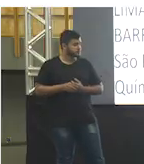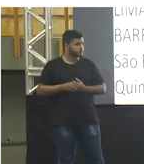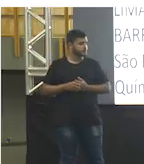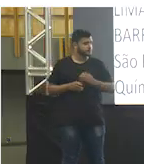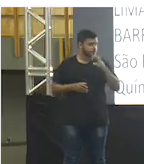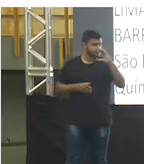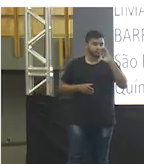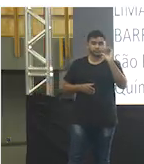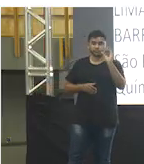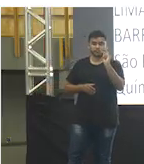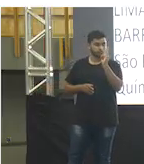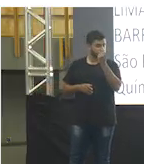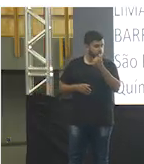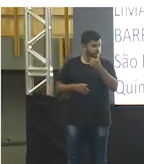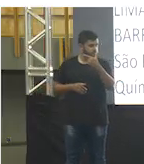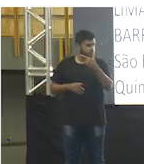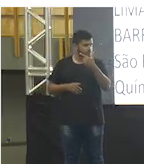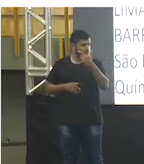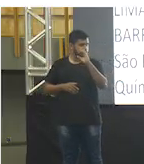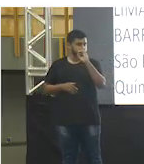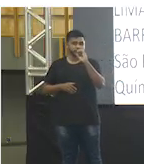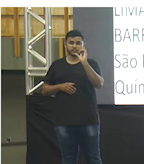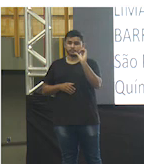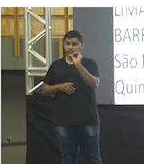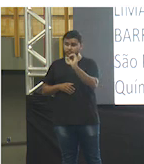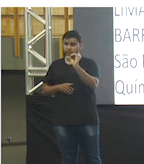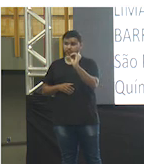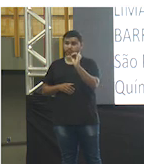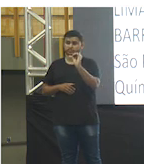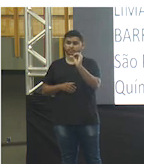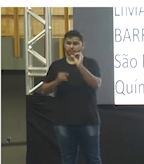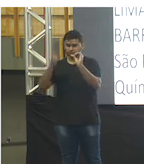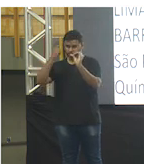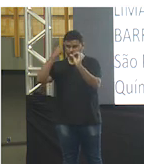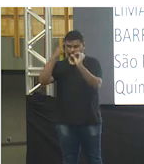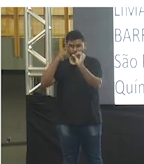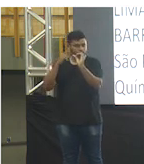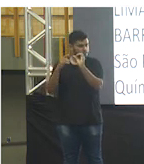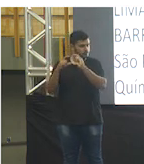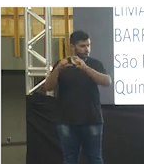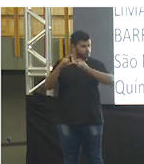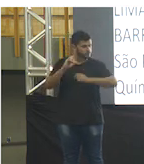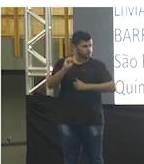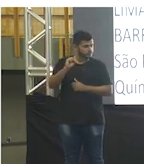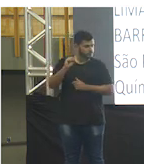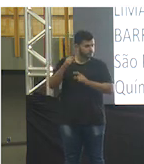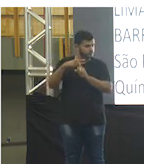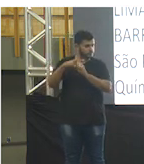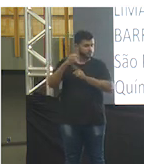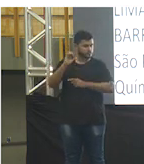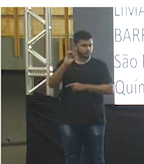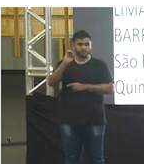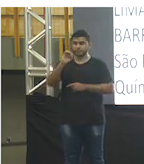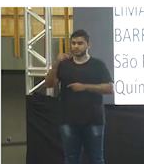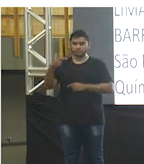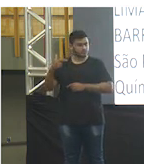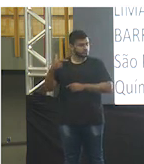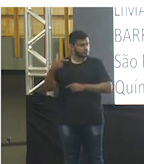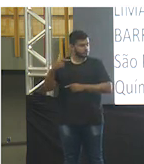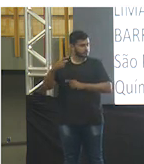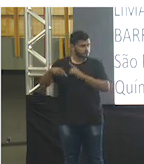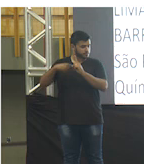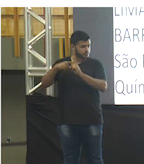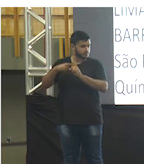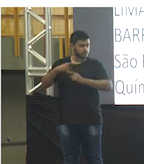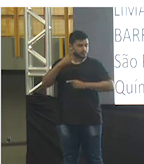C6H12O6, glicose, mais 6 moléculas de O2, produzindo 6 moléculas de CO2, mais 6 moléculas de água. Se